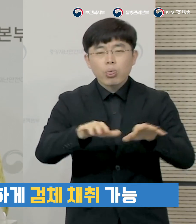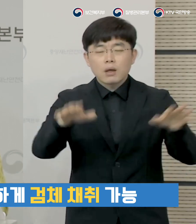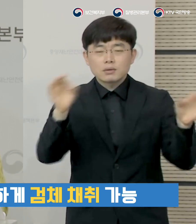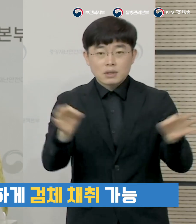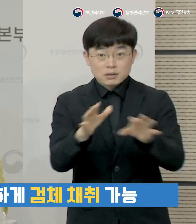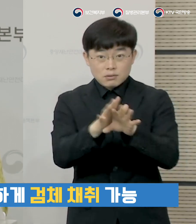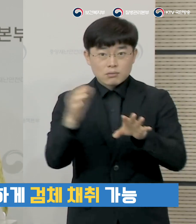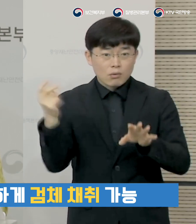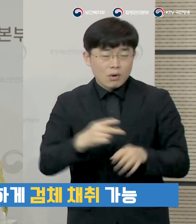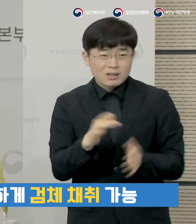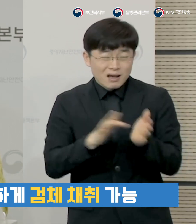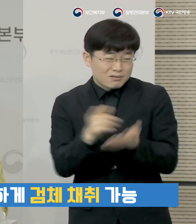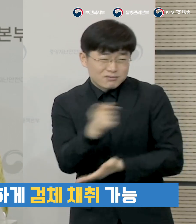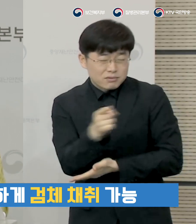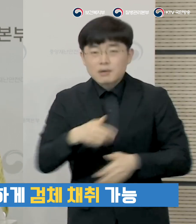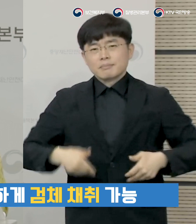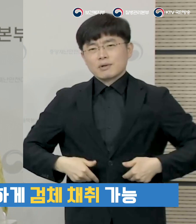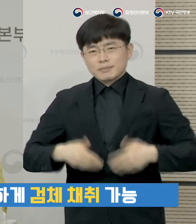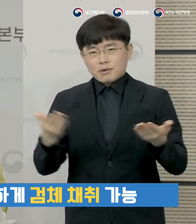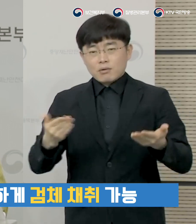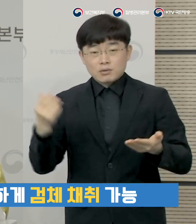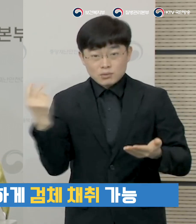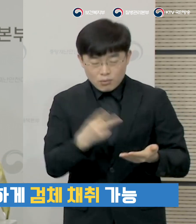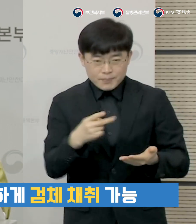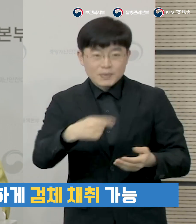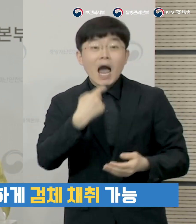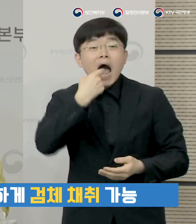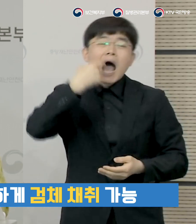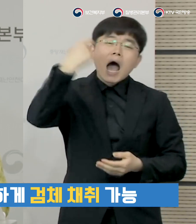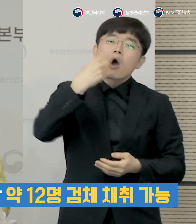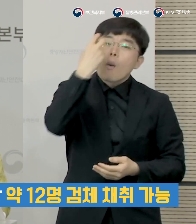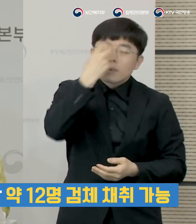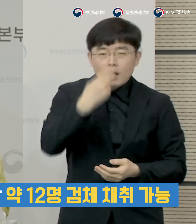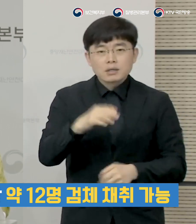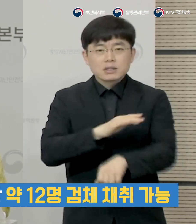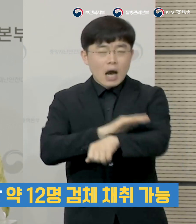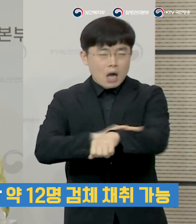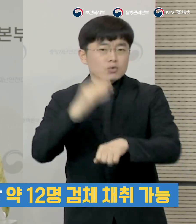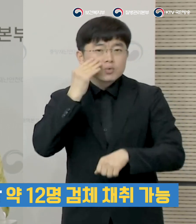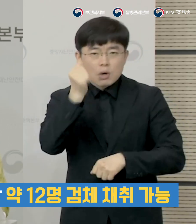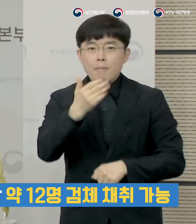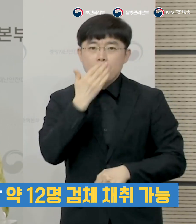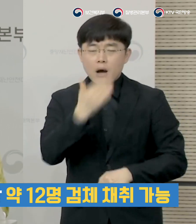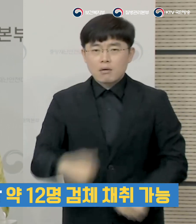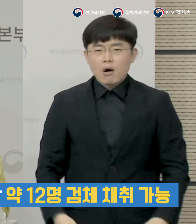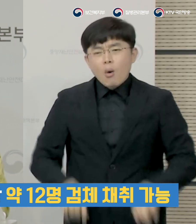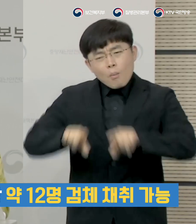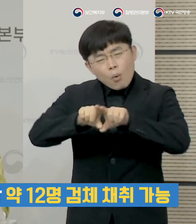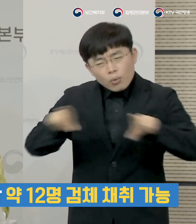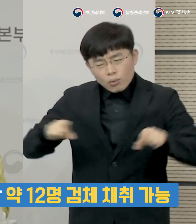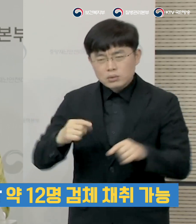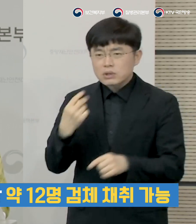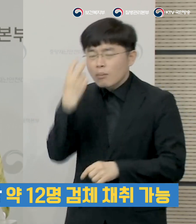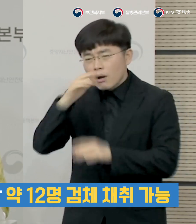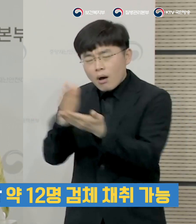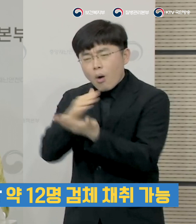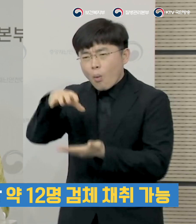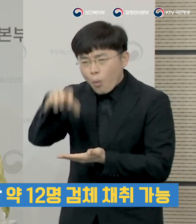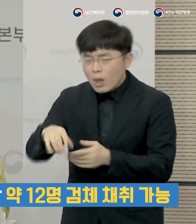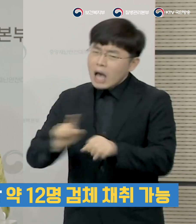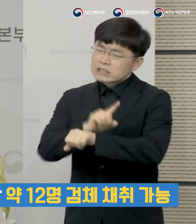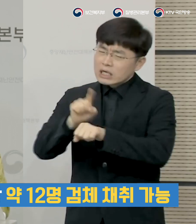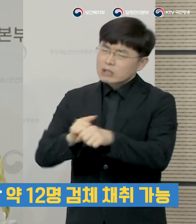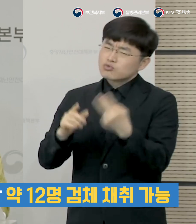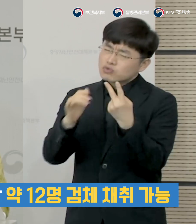없고 신속하고 안전하게 검체 채취가 가능합니다. 일반 선별진료소는 1시간에 2~3명,